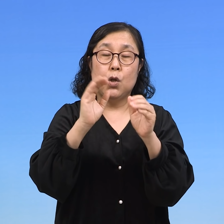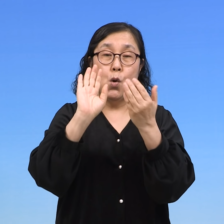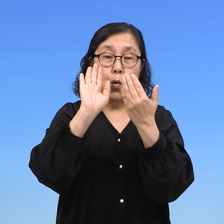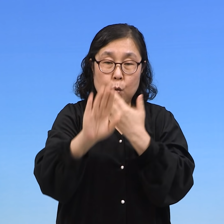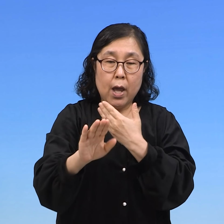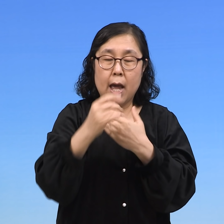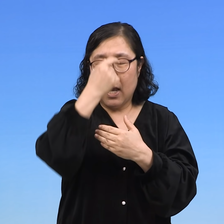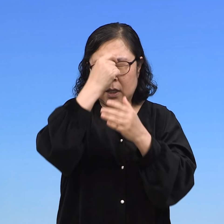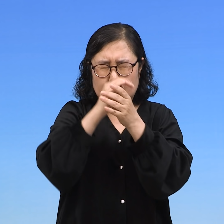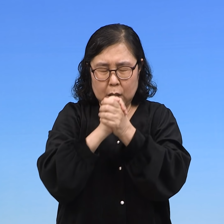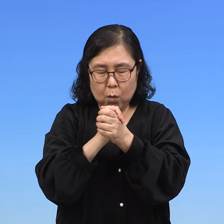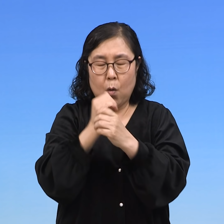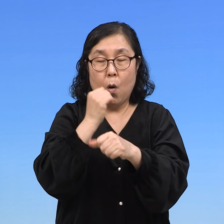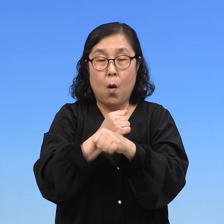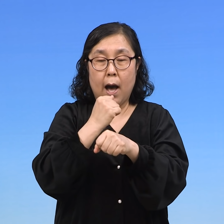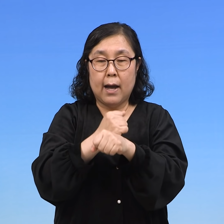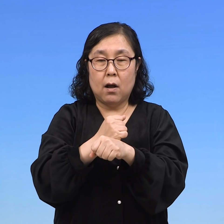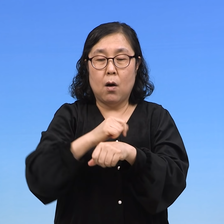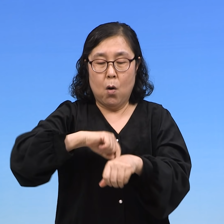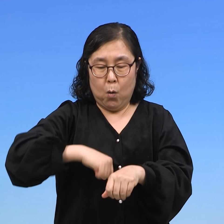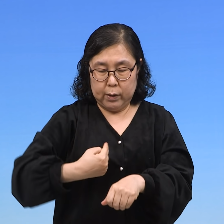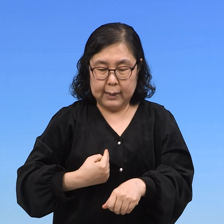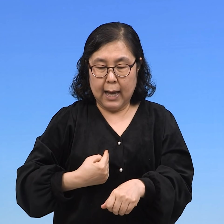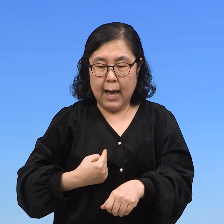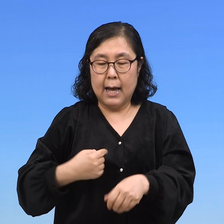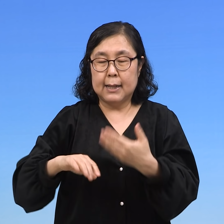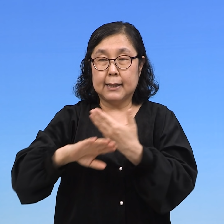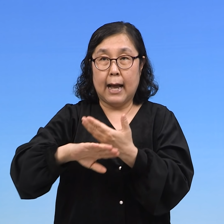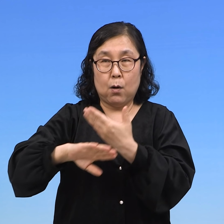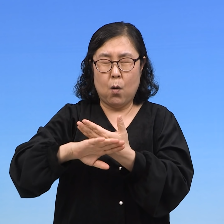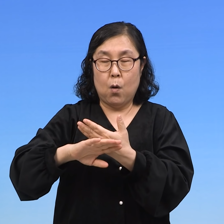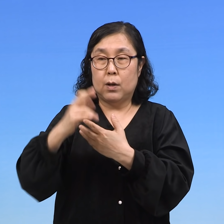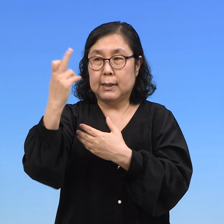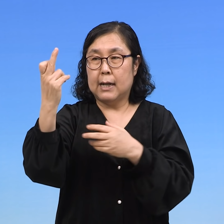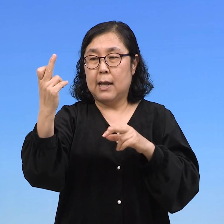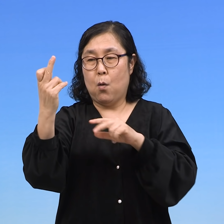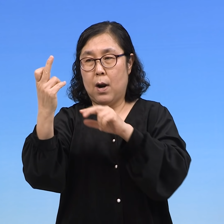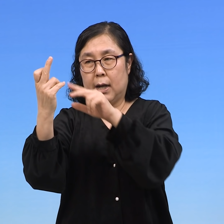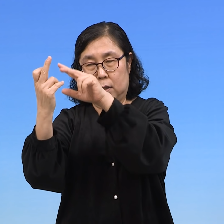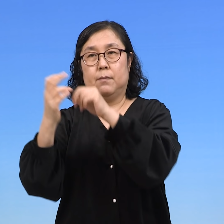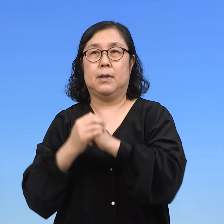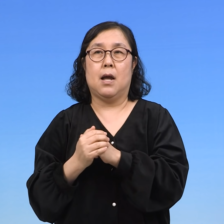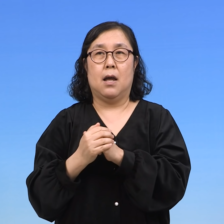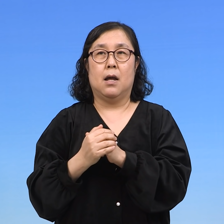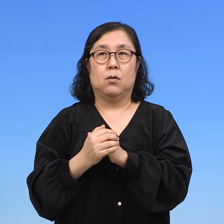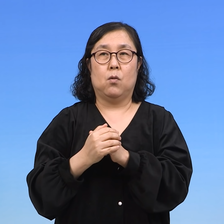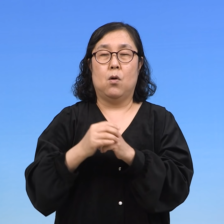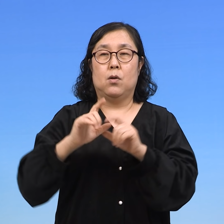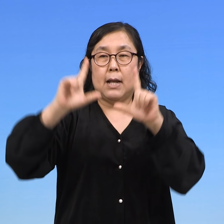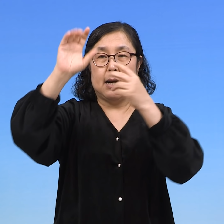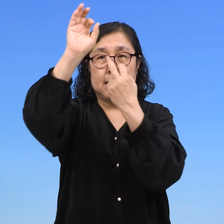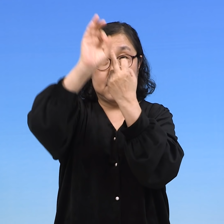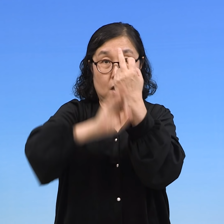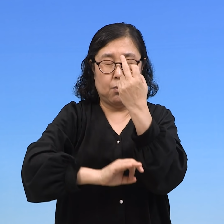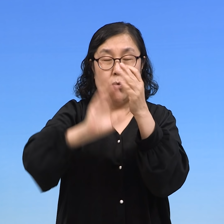올라가시니라 기도하러 따로 산에 올라가시니라 결론 저물매 거기 혼자 계시더니